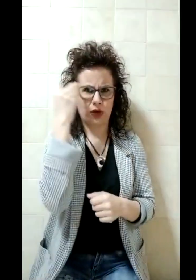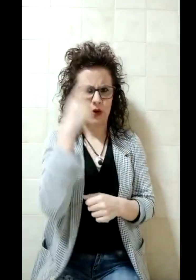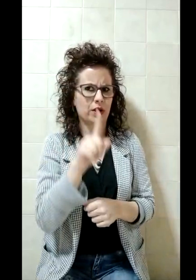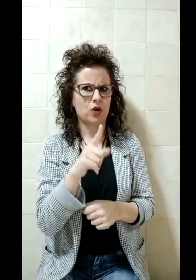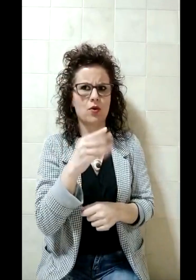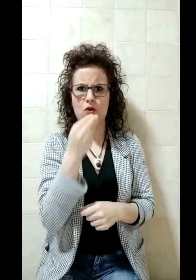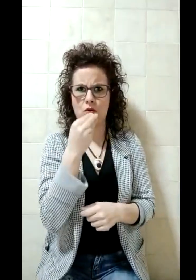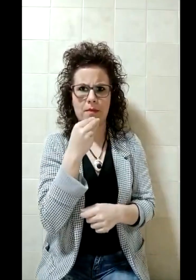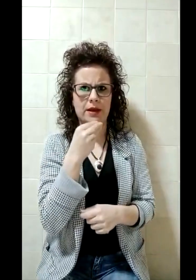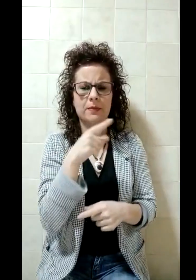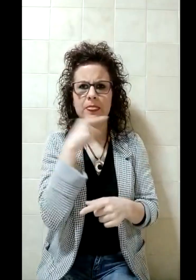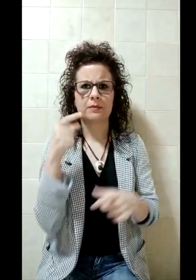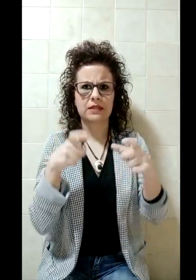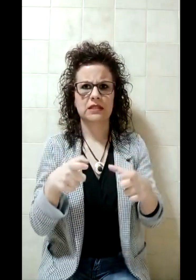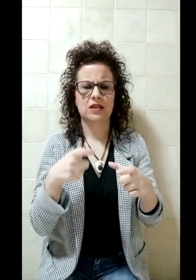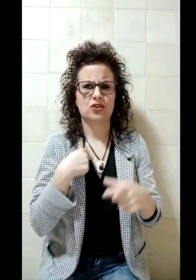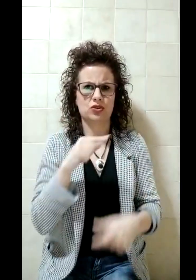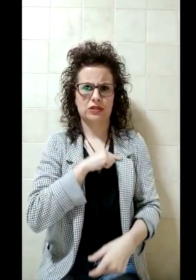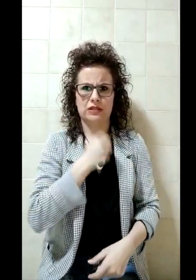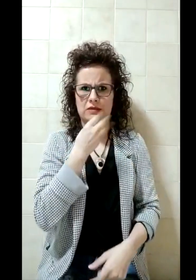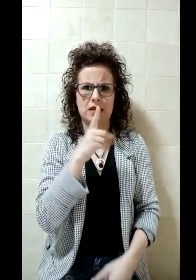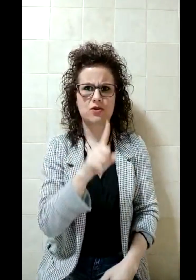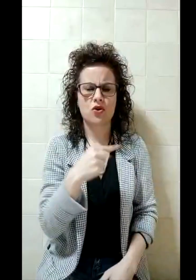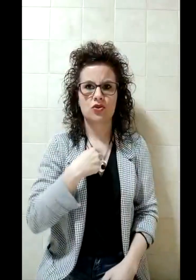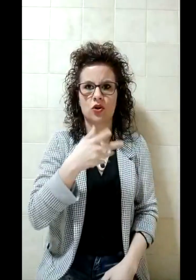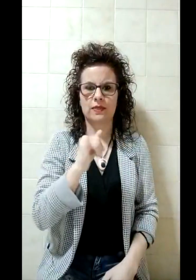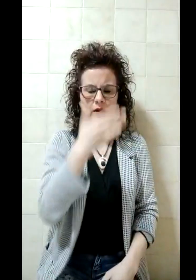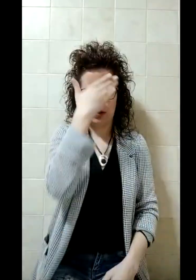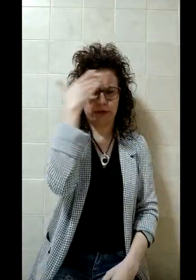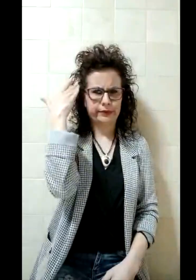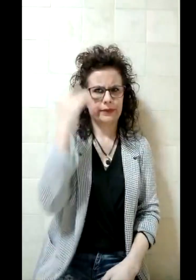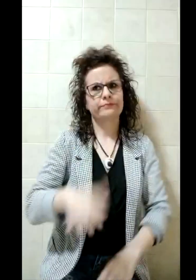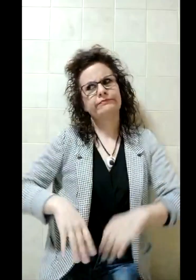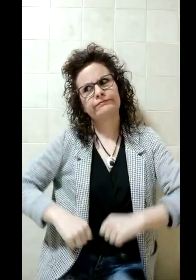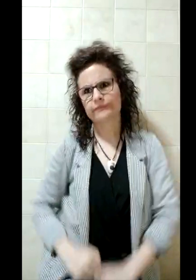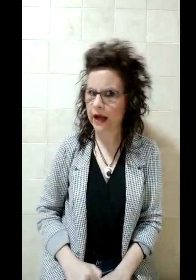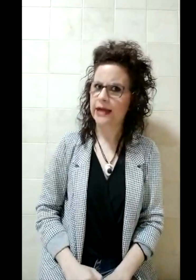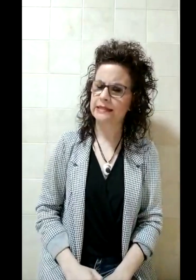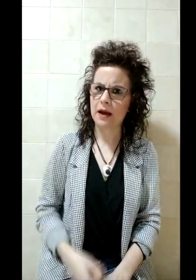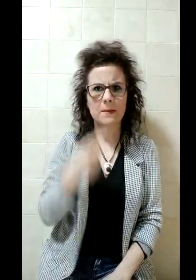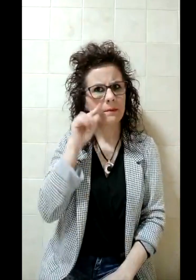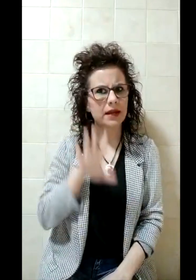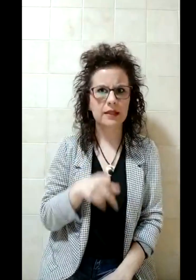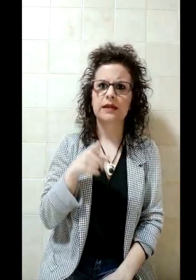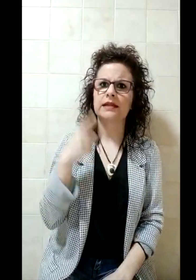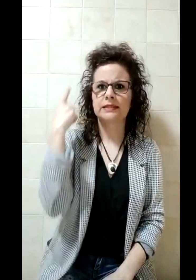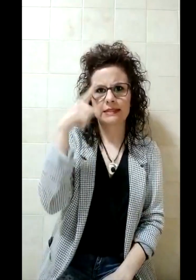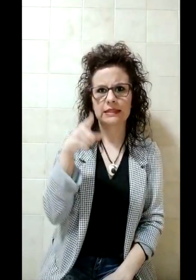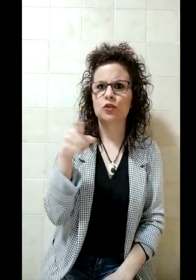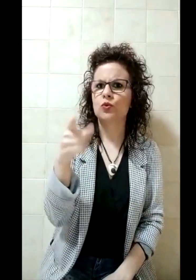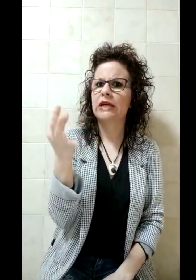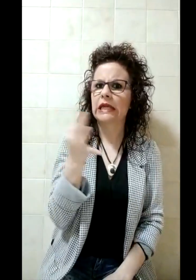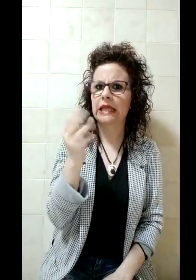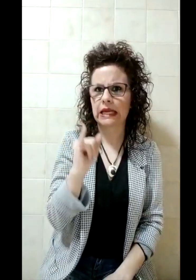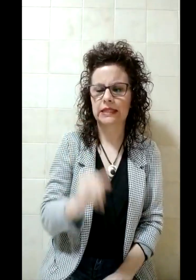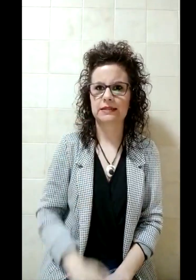original». «Creo que no voy a comer pastel», dijo Sara. «No me encuentro muy bien. Tengo mucho calor». «Vaya», dijo la